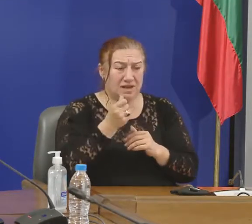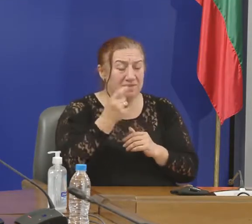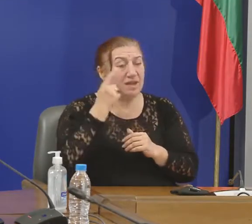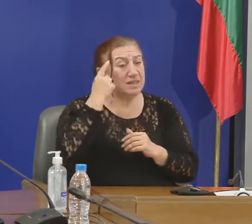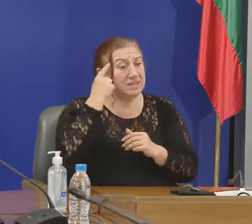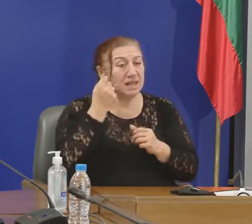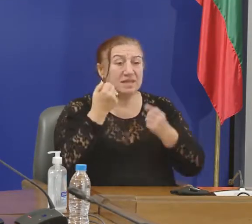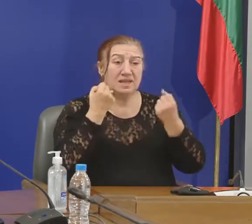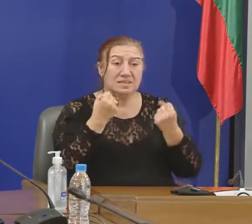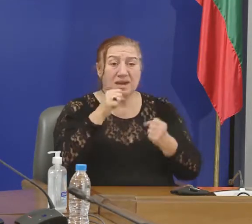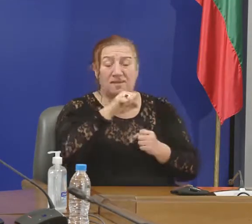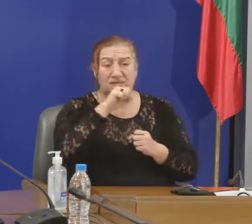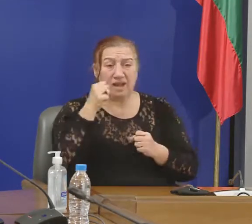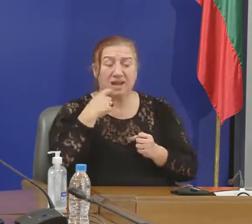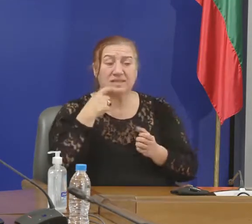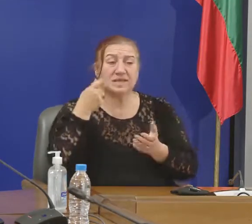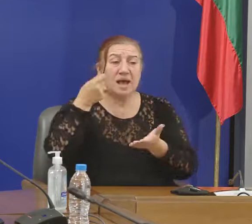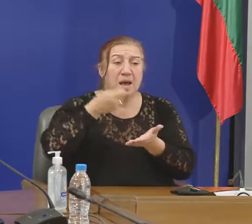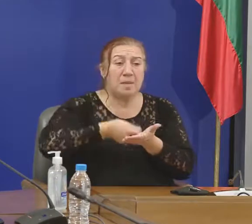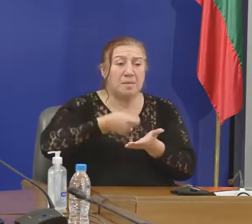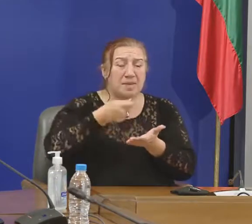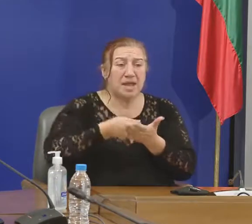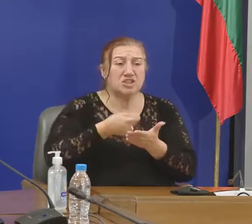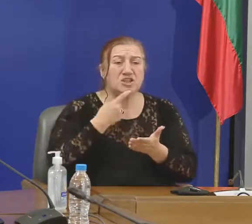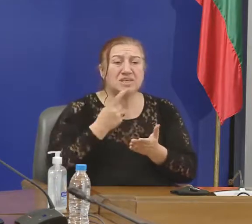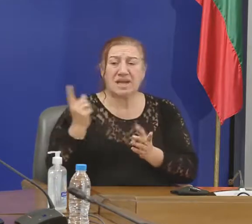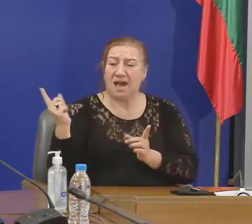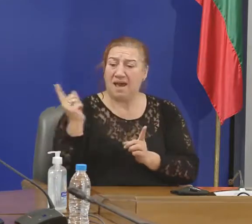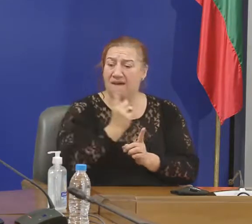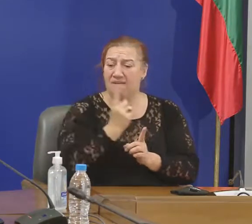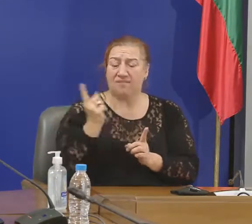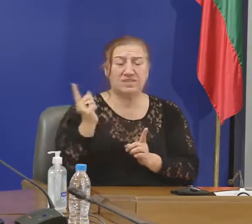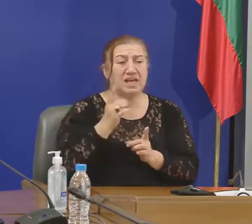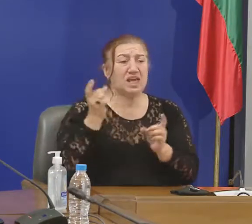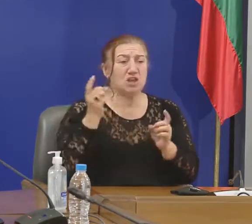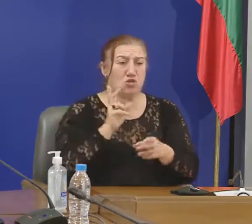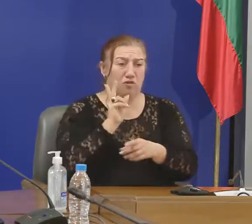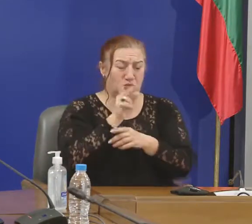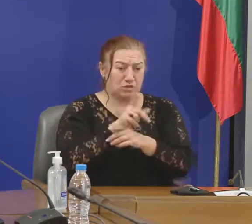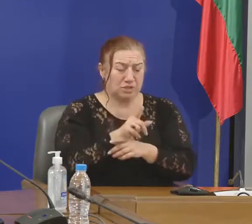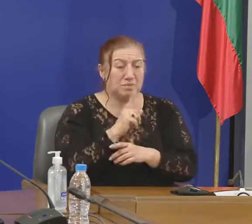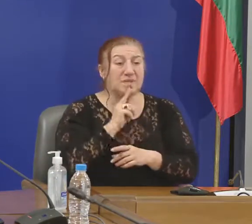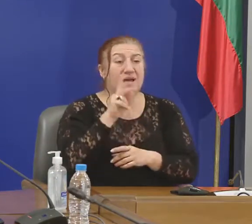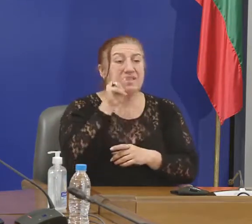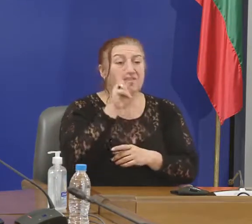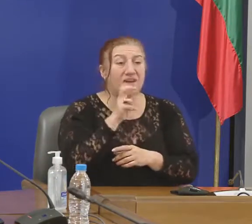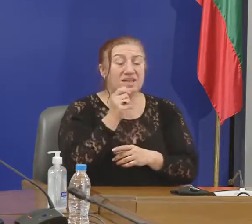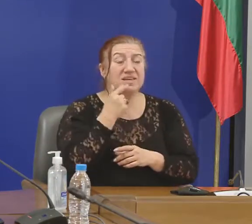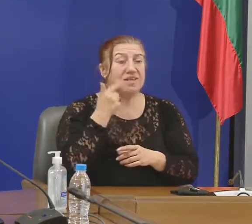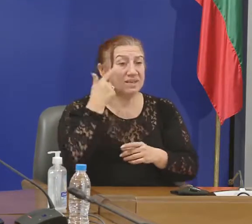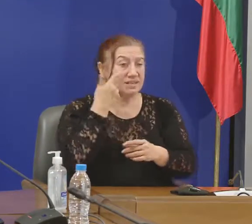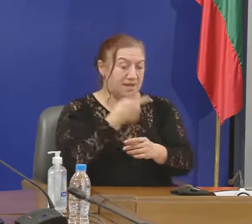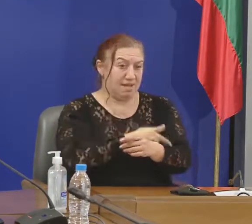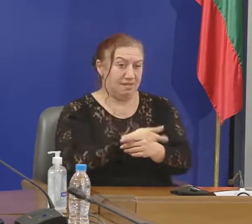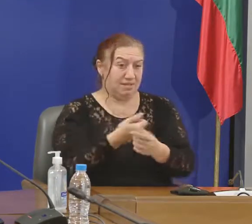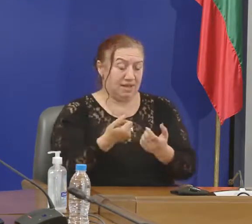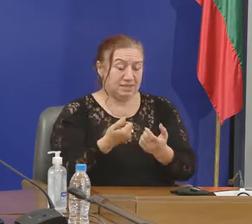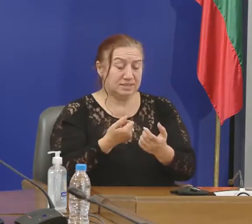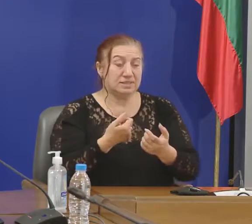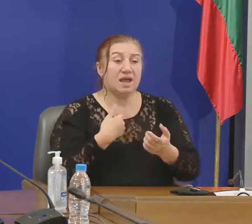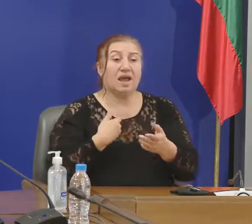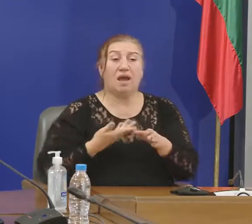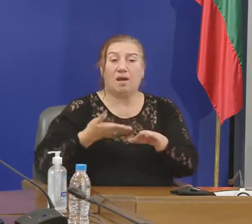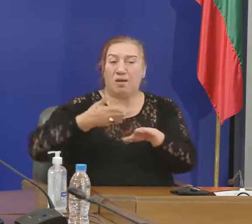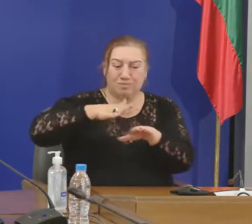здравната каса плаща за всеки новопостъпил пациент в болницата 20 лева за тестуване. Тоест,